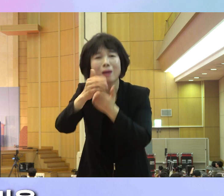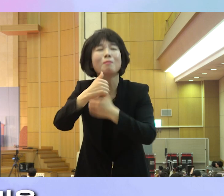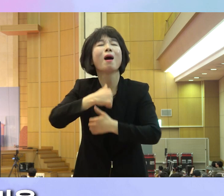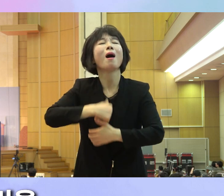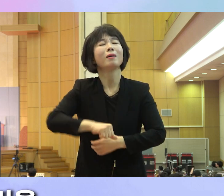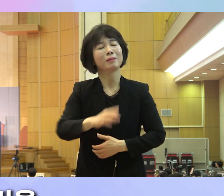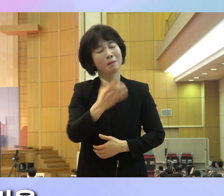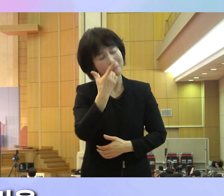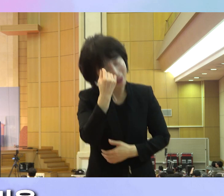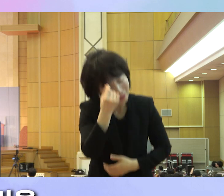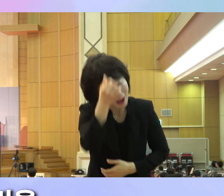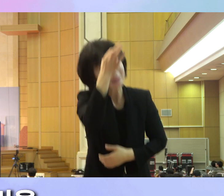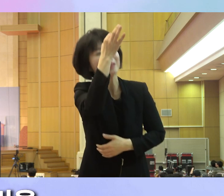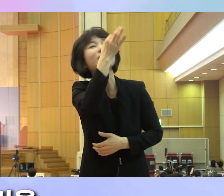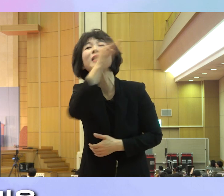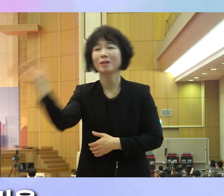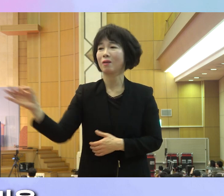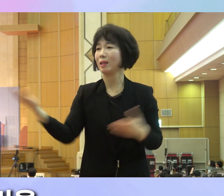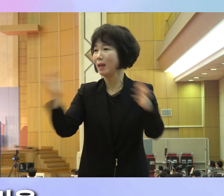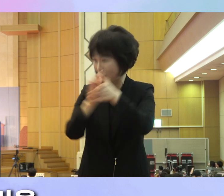없어요?